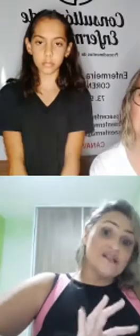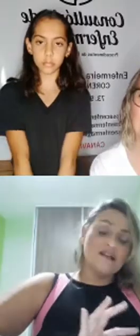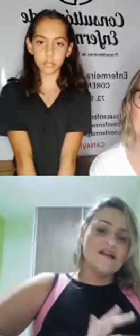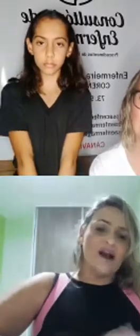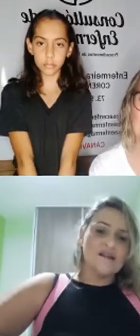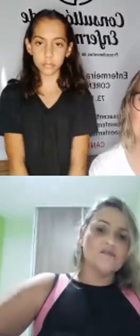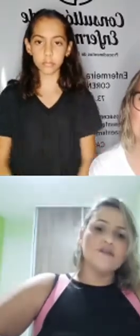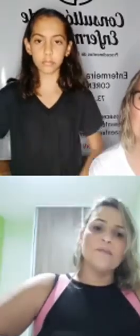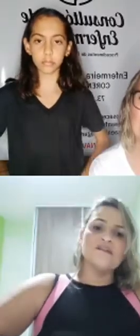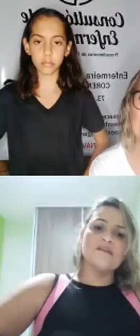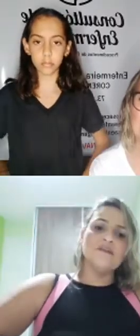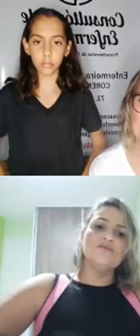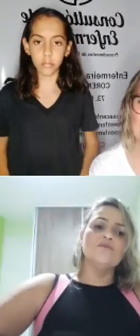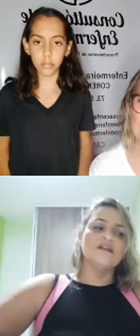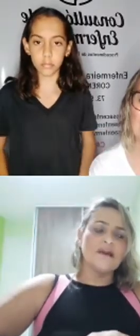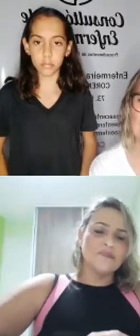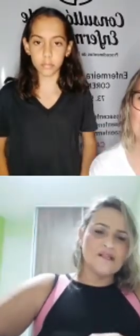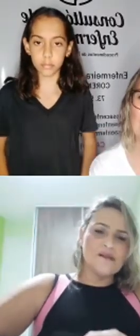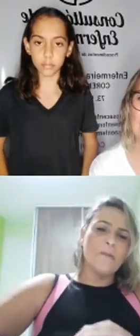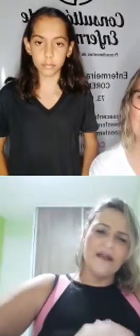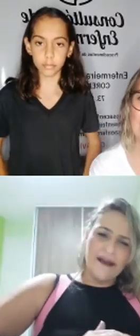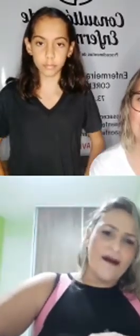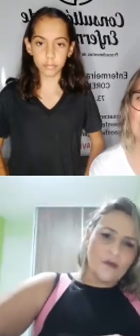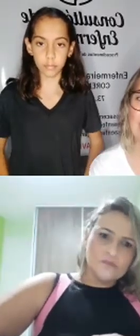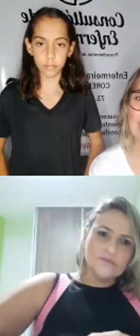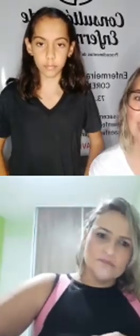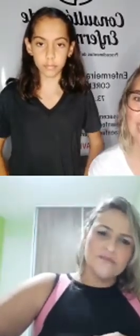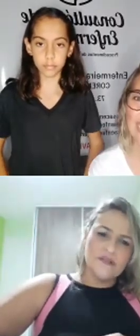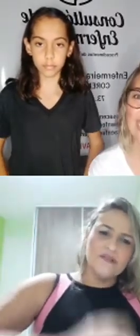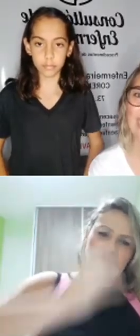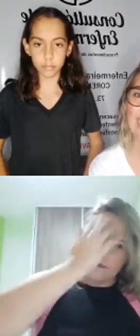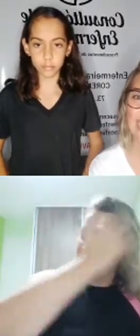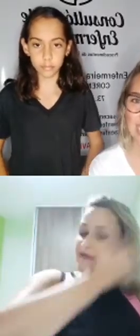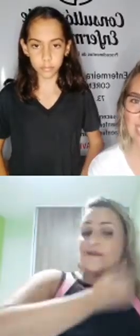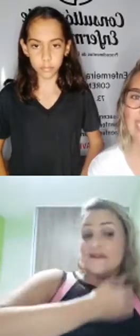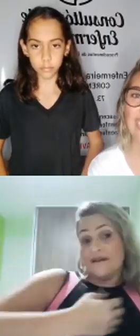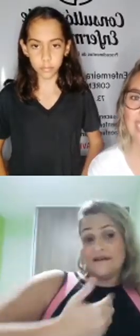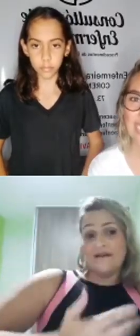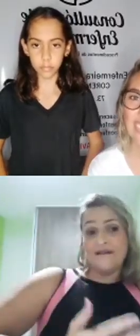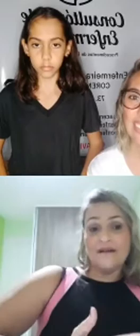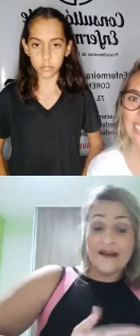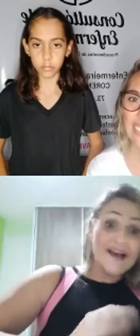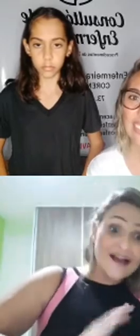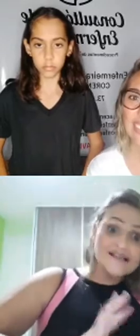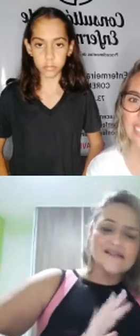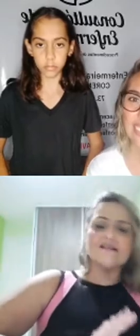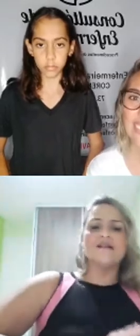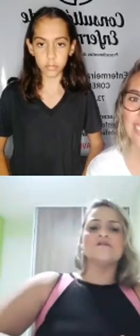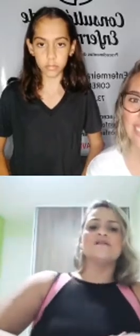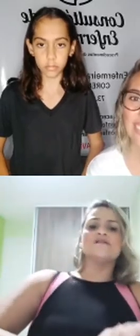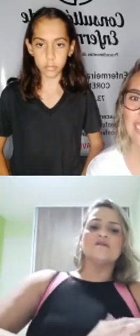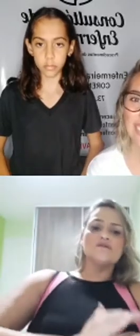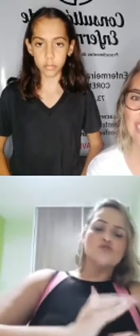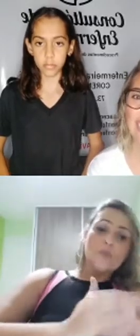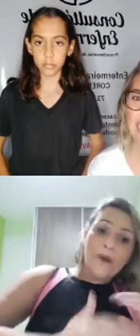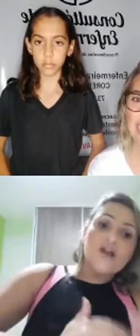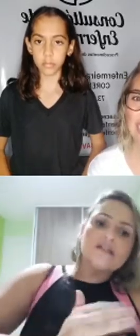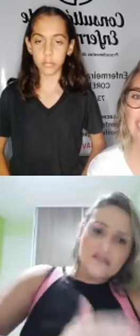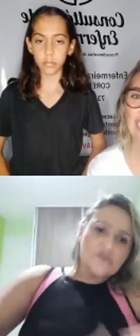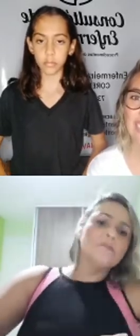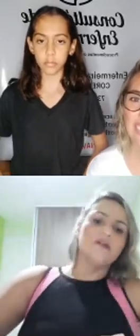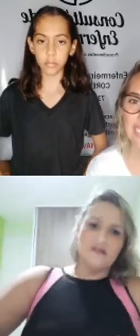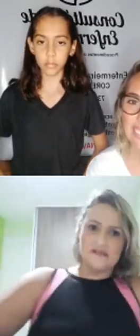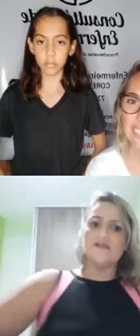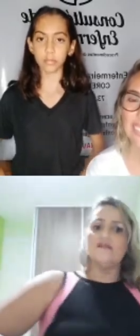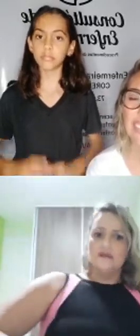menos aqui em casa eu tenho percebido uma adaptação bem legal. Bem, que graças a Deus eles estão